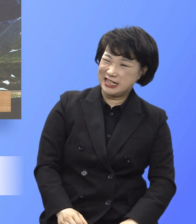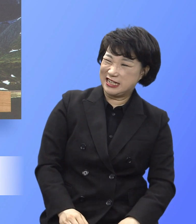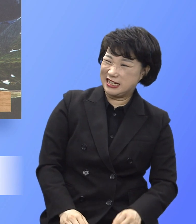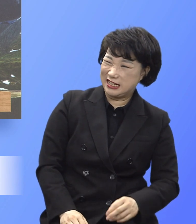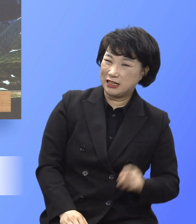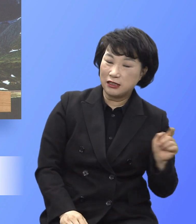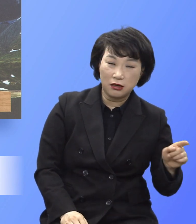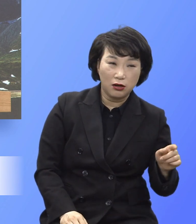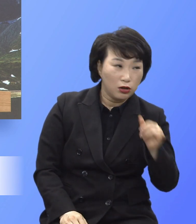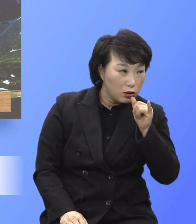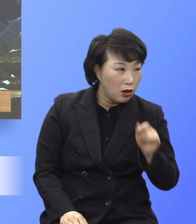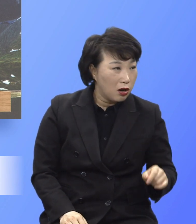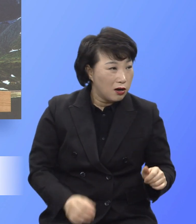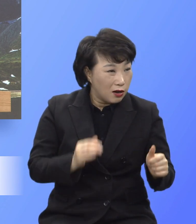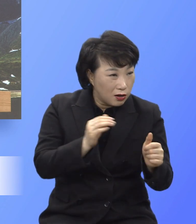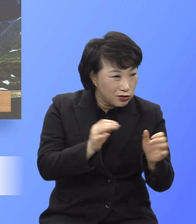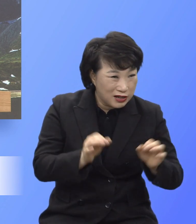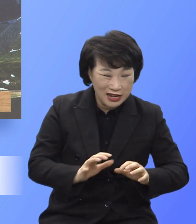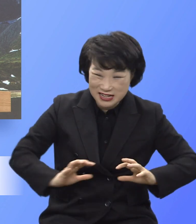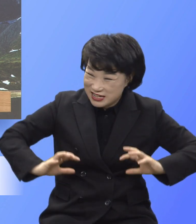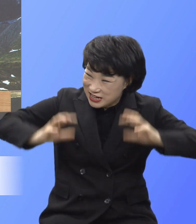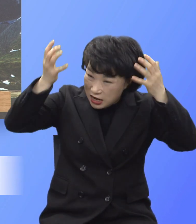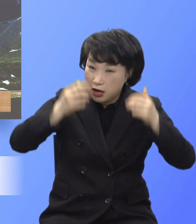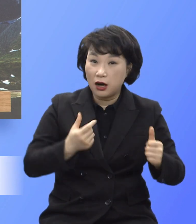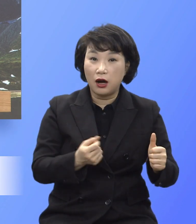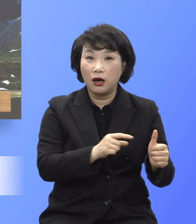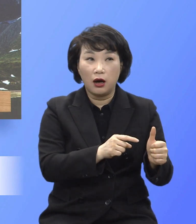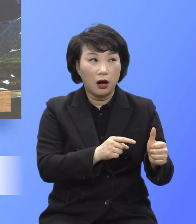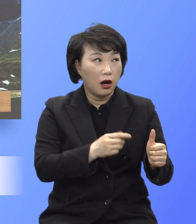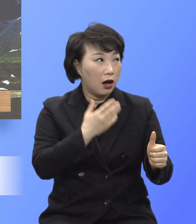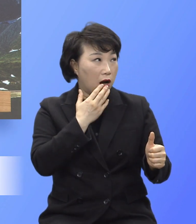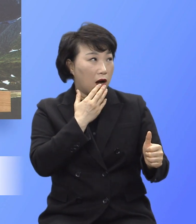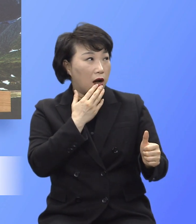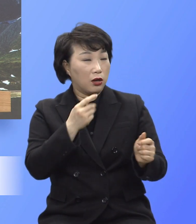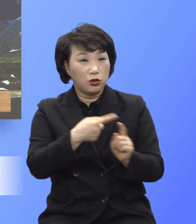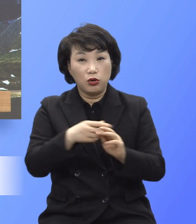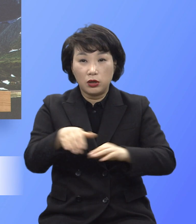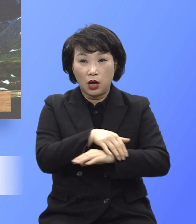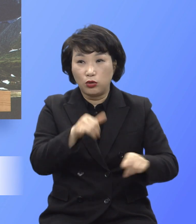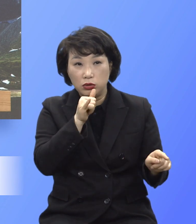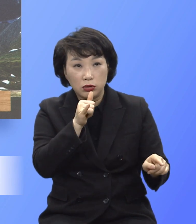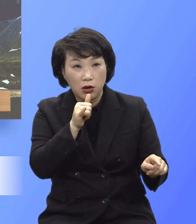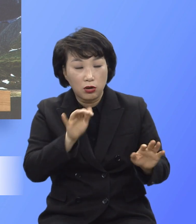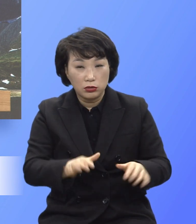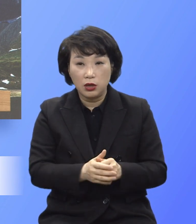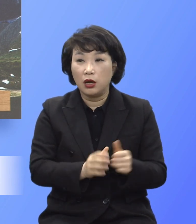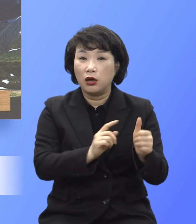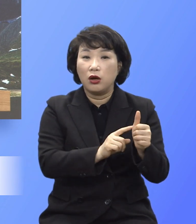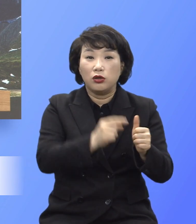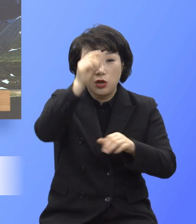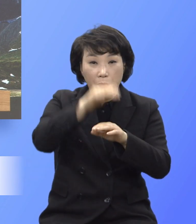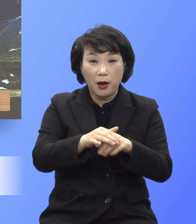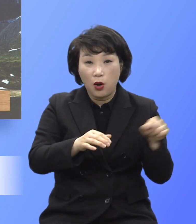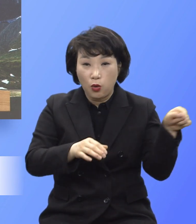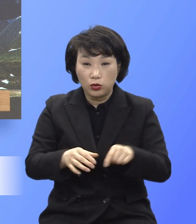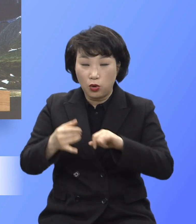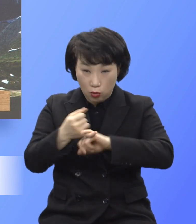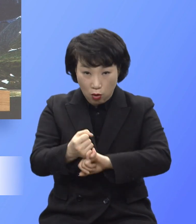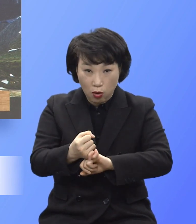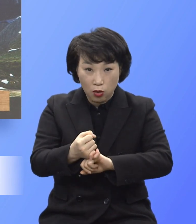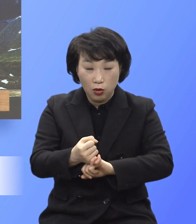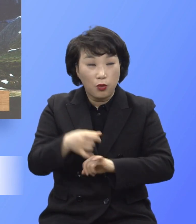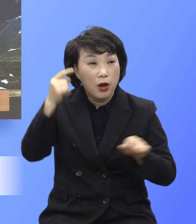누가 건드리면 막 터질 것처럼 그러니까 뭐 교회 다니는 사람 근데 예배는 꼭 드려.